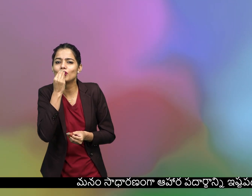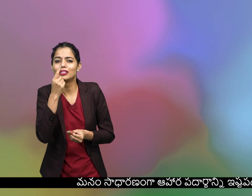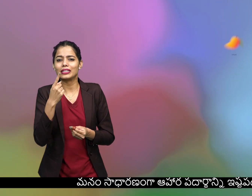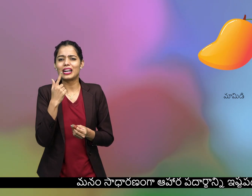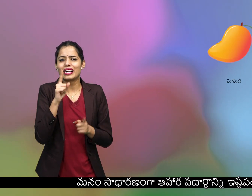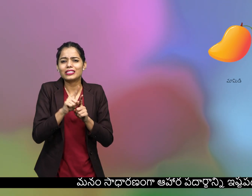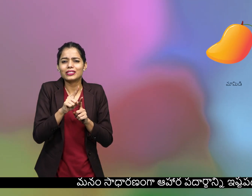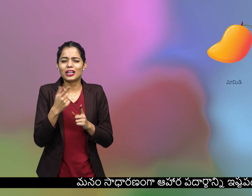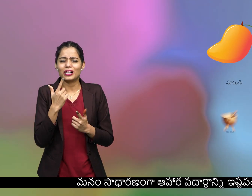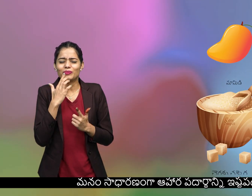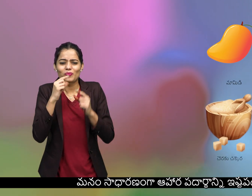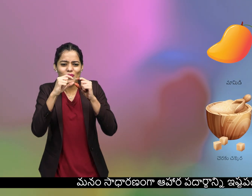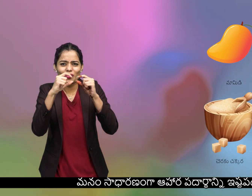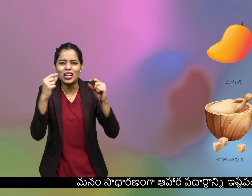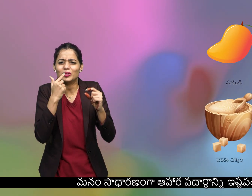పదార్థాన్ని ఇష్టపడతాం.